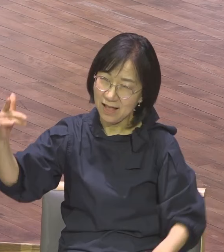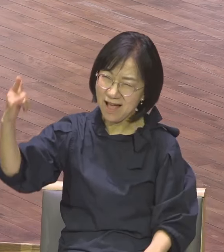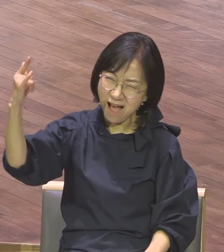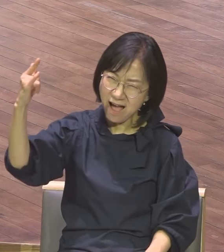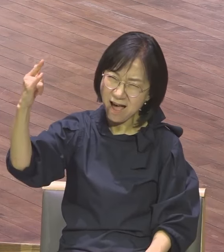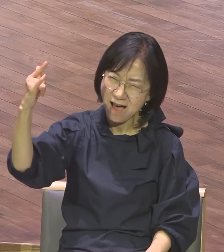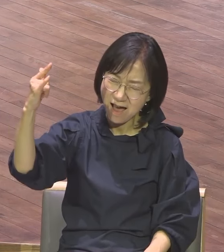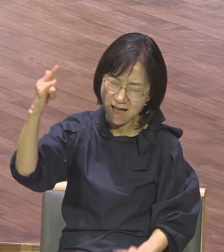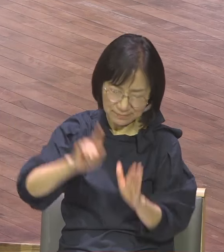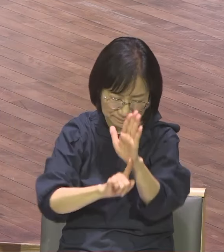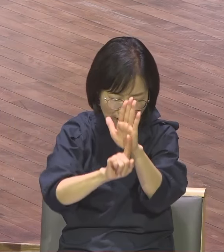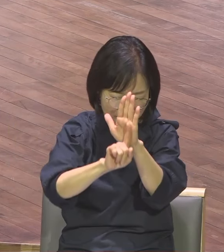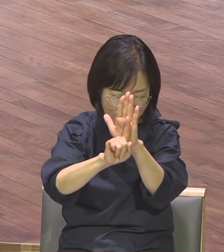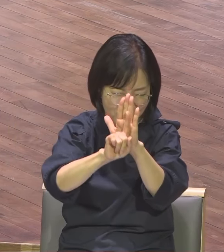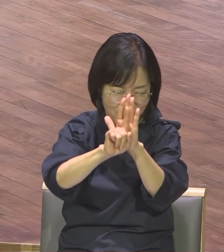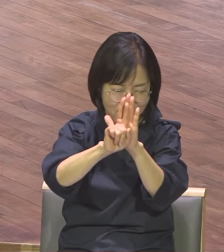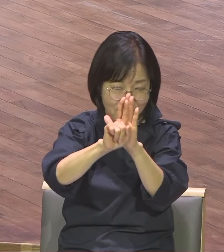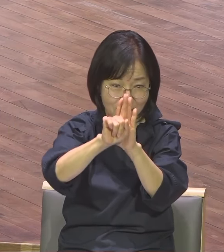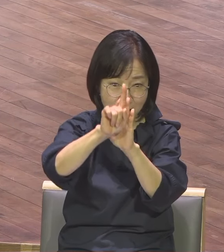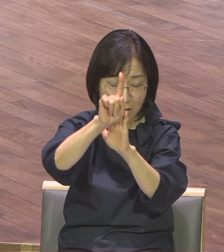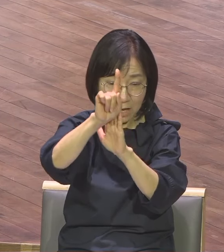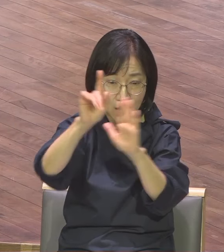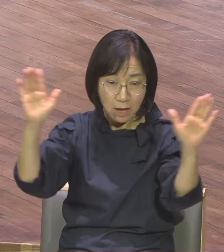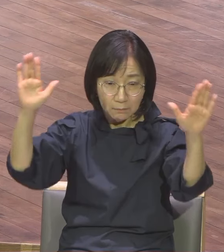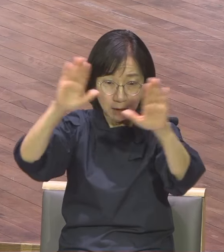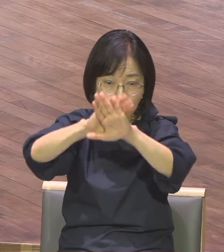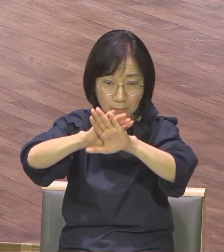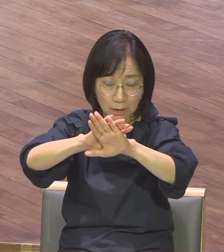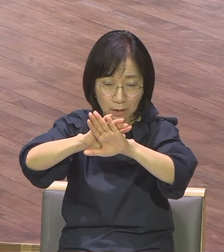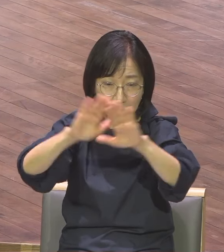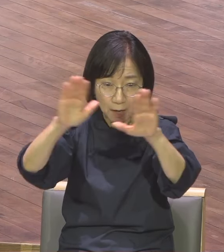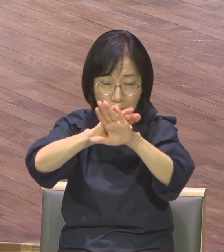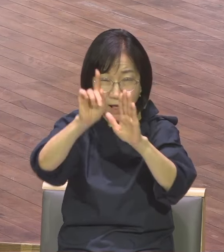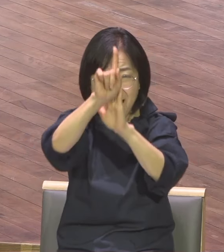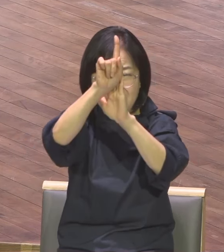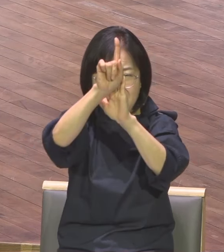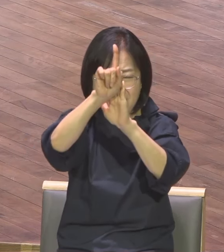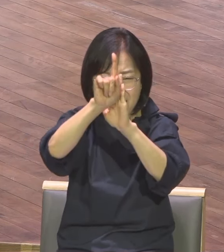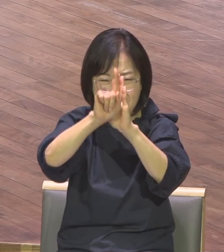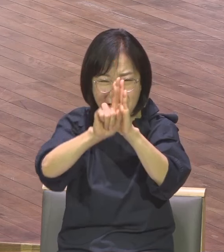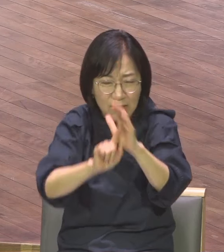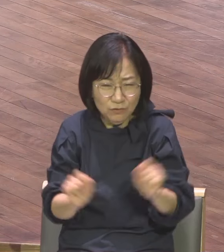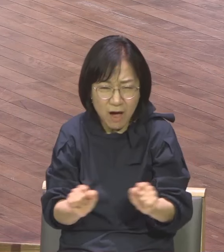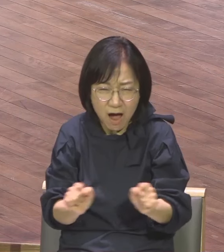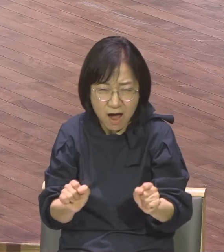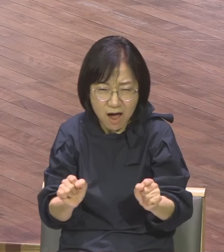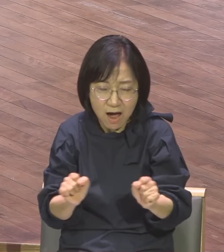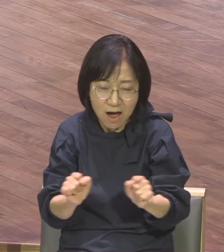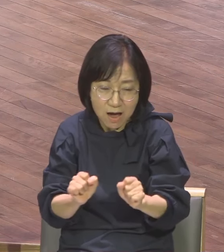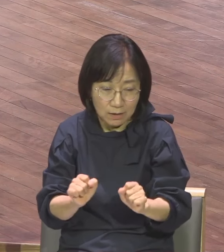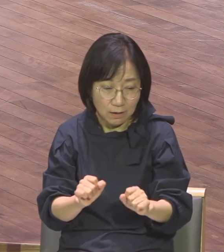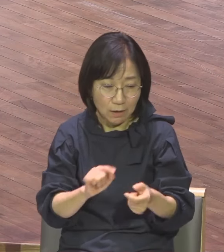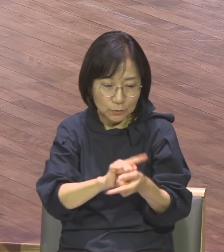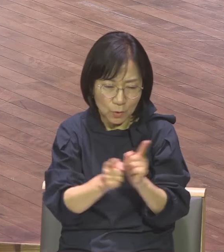근데 밤이 되면 급속히 기온이 떨어지지요. 이때 함께 여행한 사람들이 서로 체온을 합하면